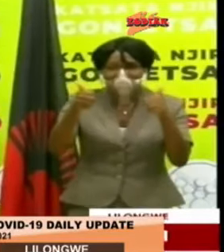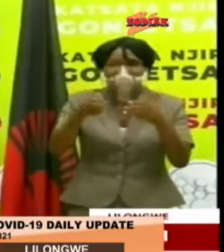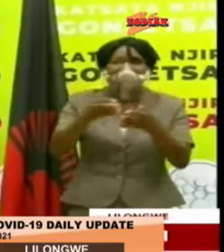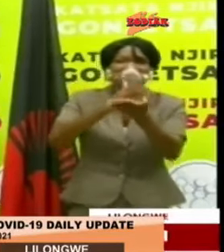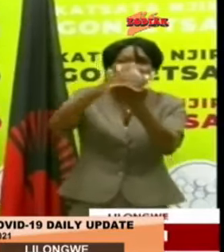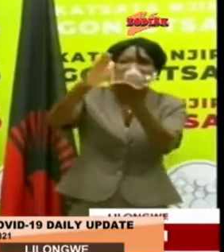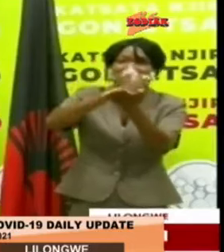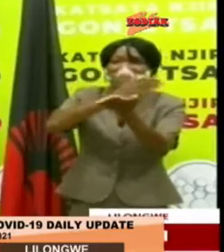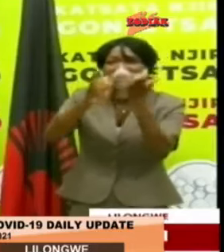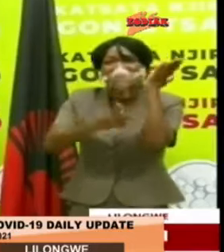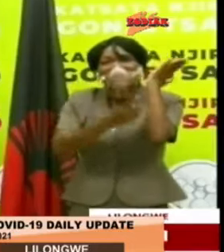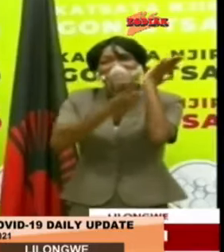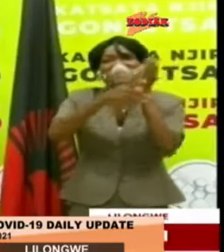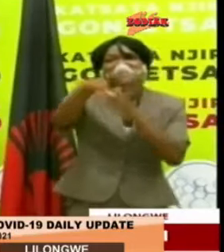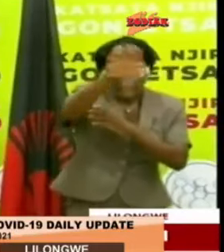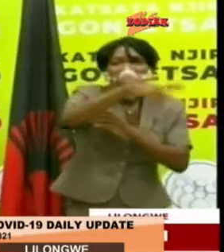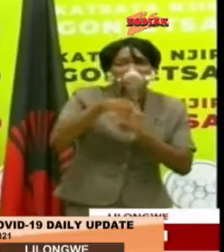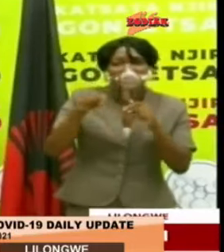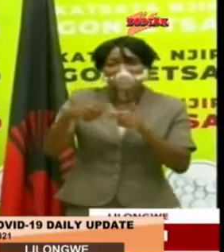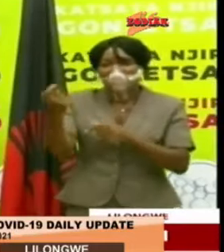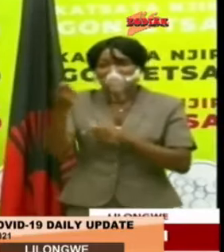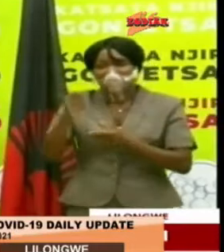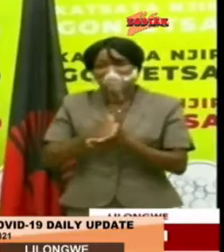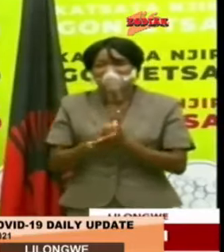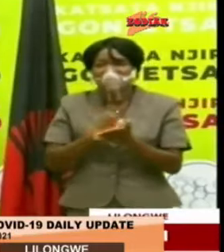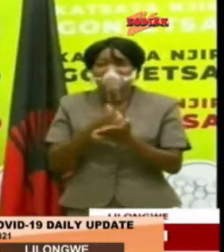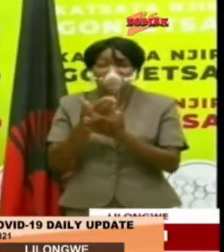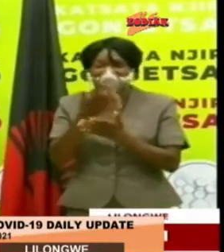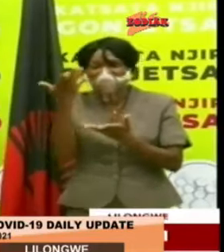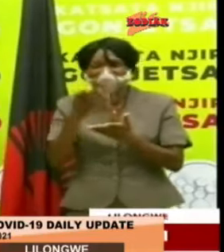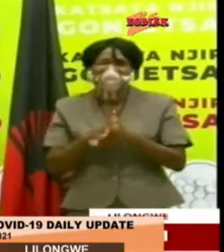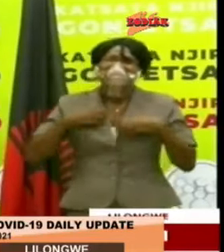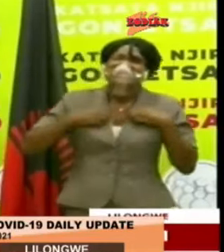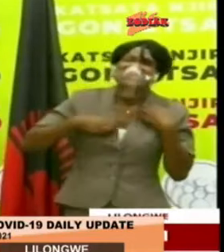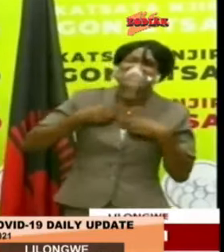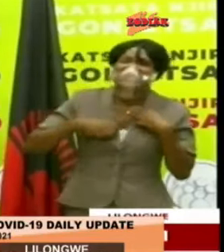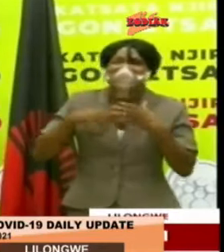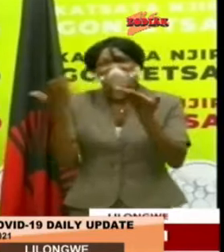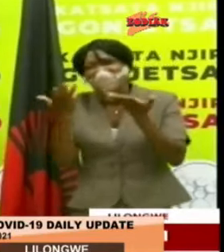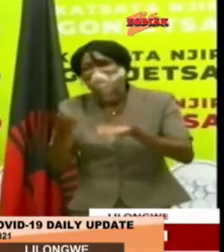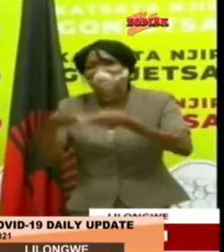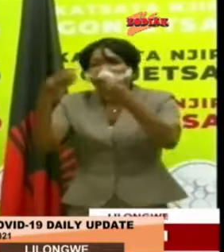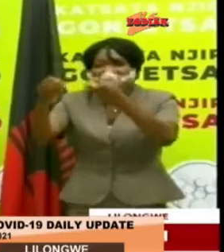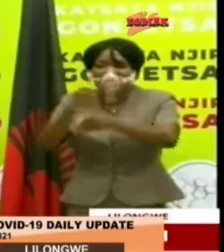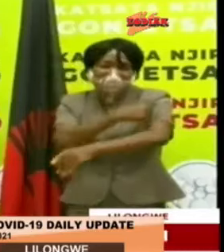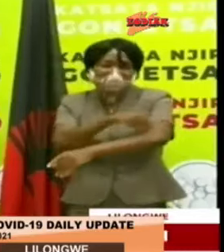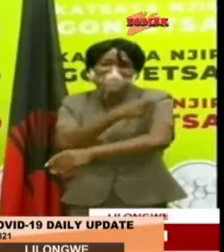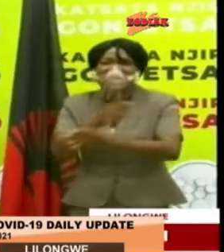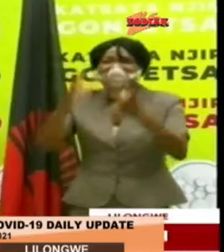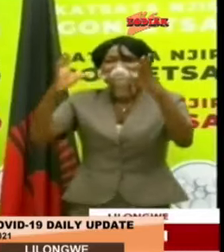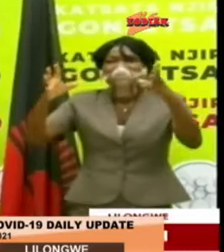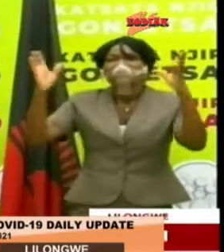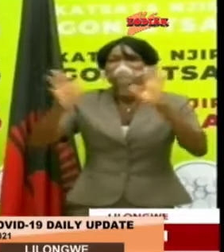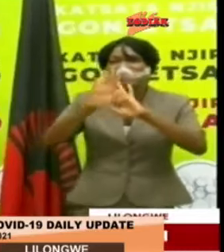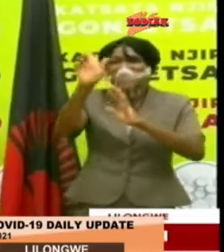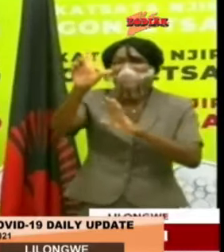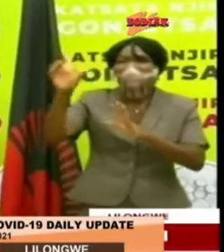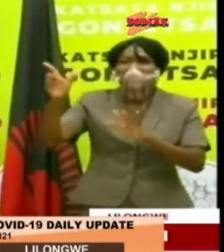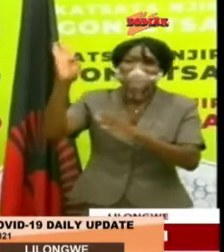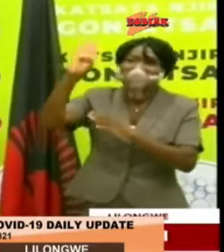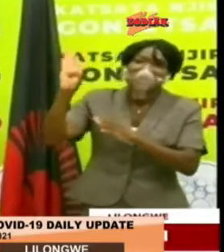ena pangakhale nkhawa kuti ayi ndekuti zinthu ziluka muzisento kokha kapena ayi zili ku Queens kokha ayi